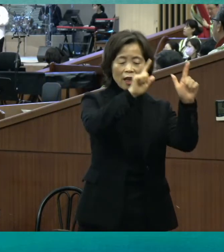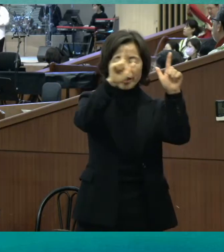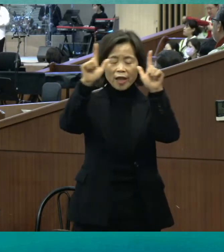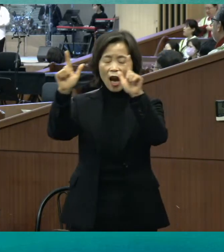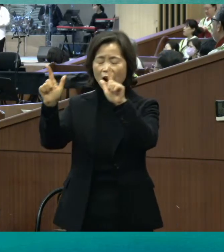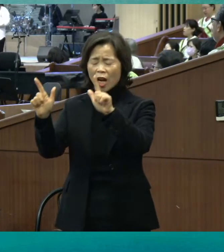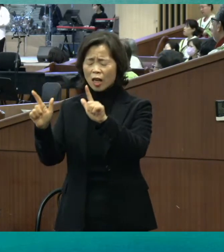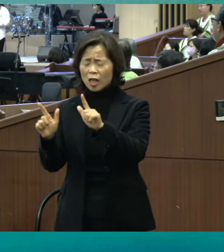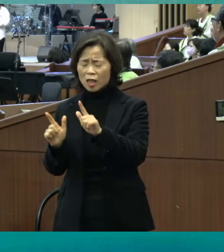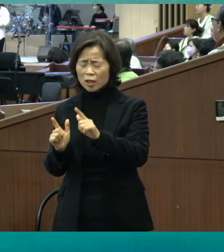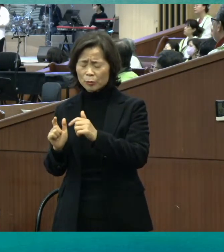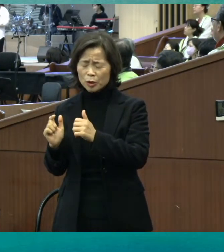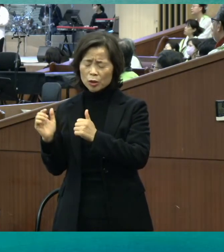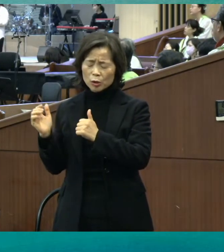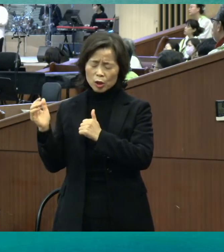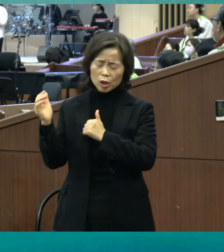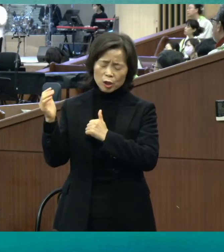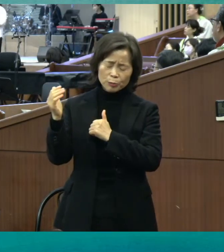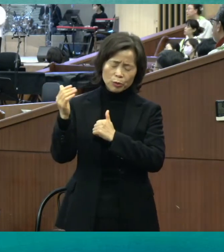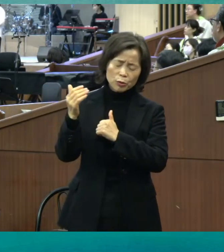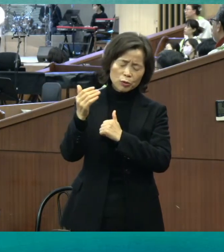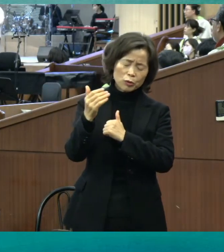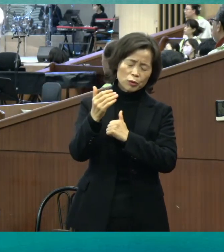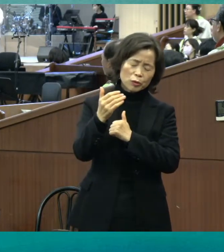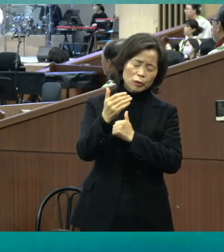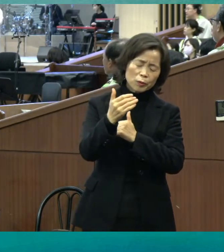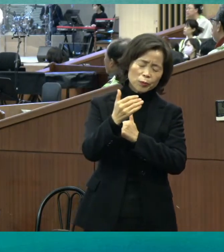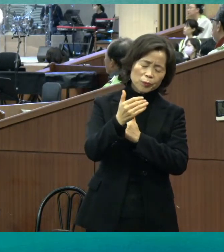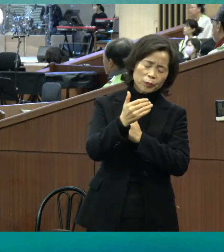내 삶을